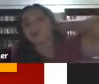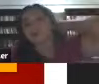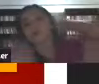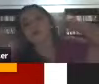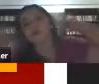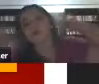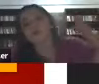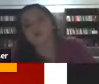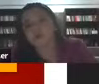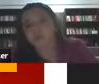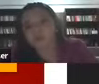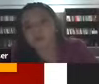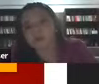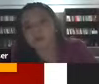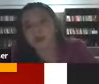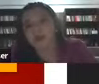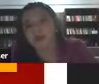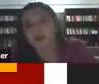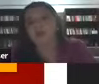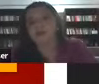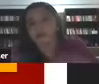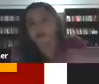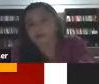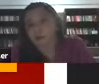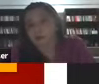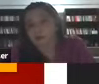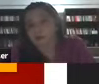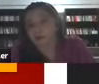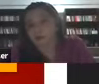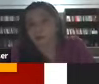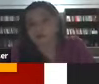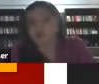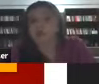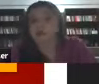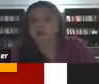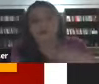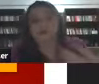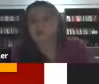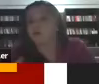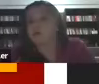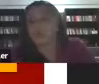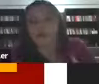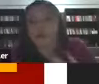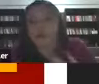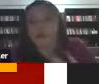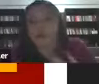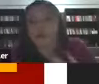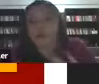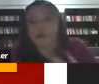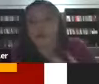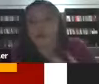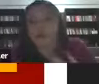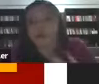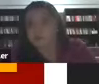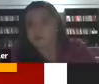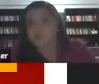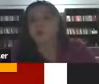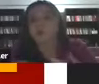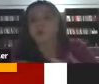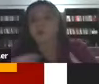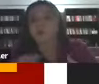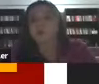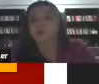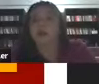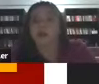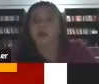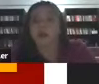também um conjunto dos movimentos sociais, né? E aí transborda dos conselhos, que são os movimentos comunitários de bairro, de